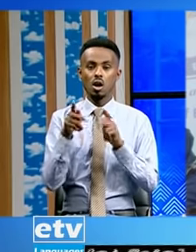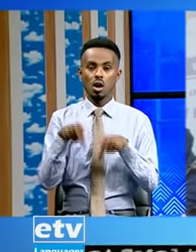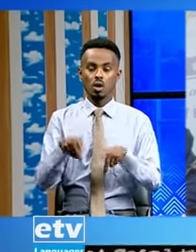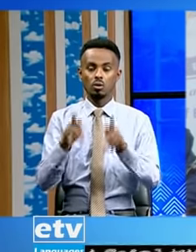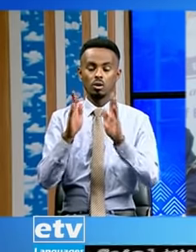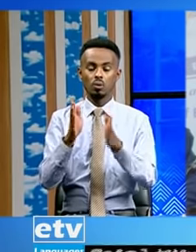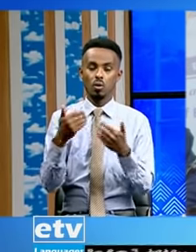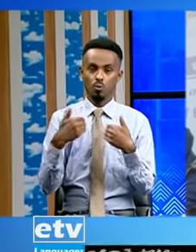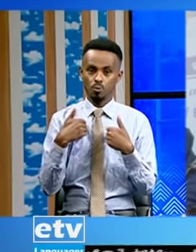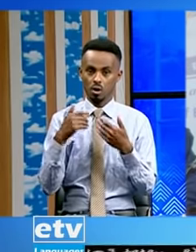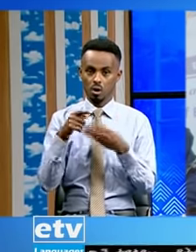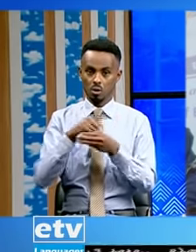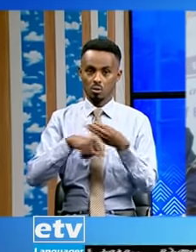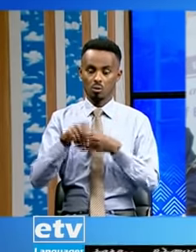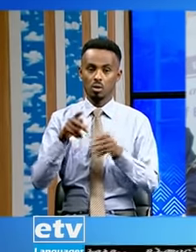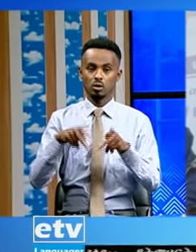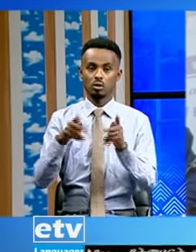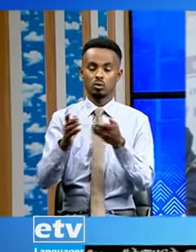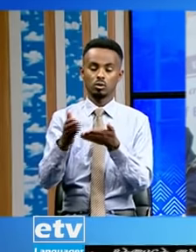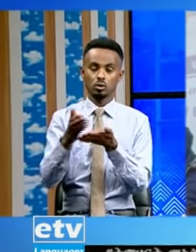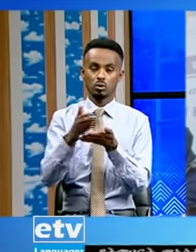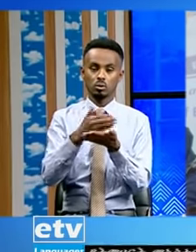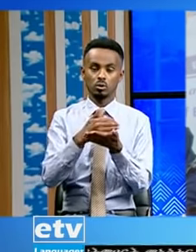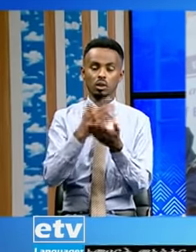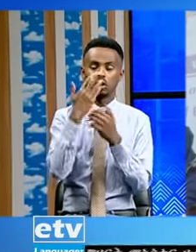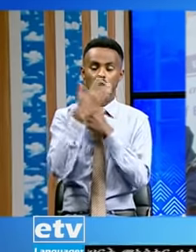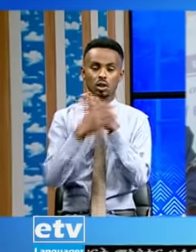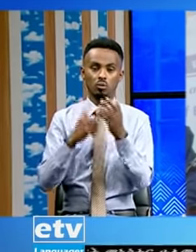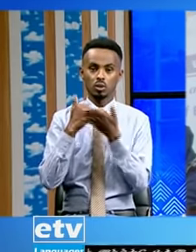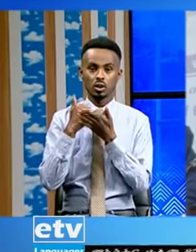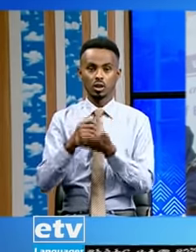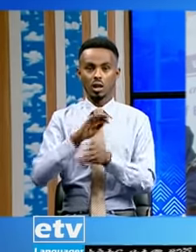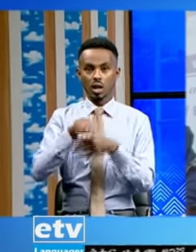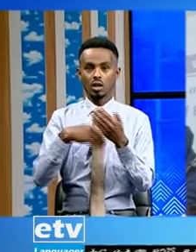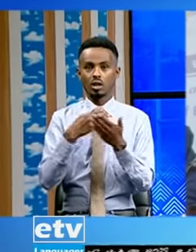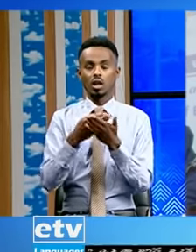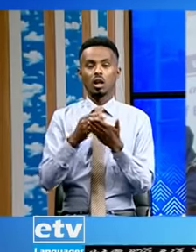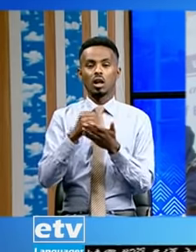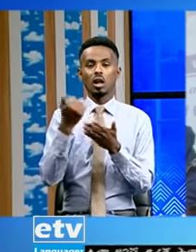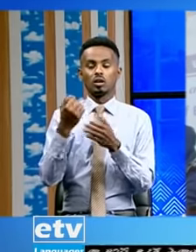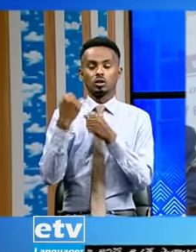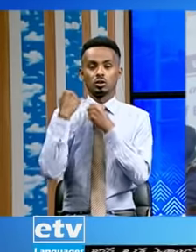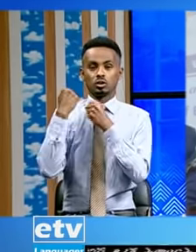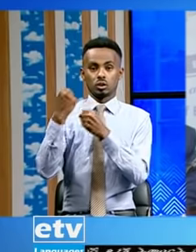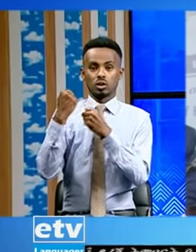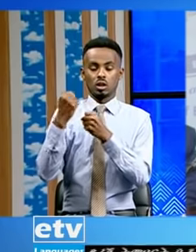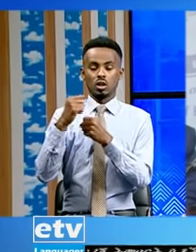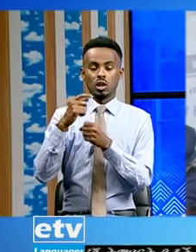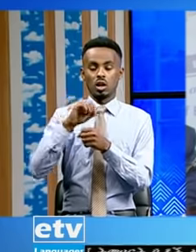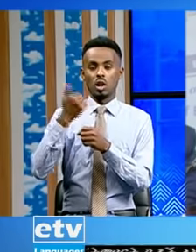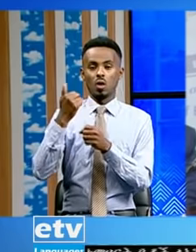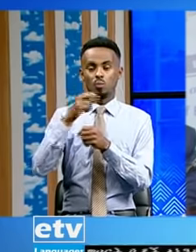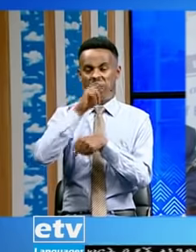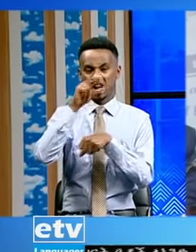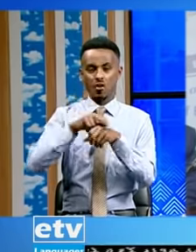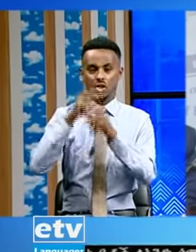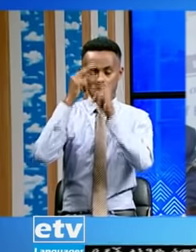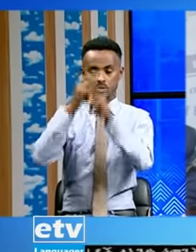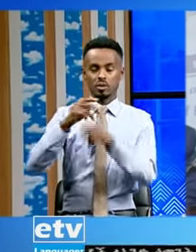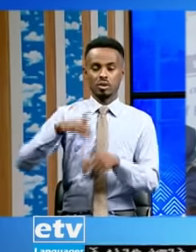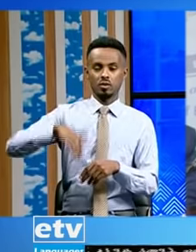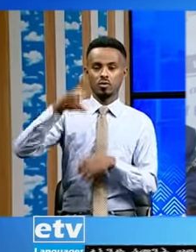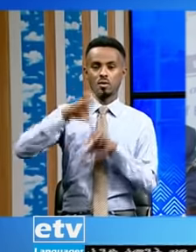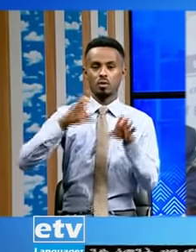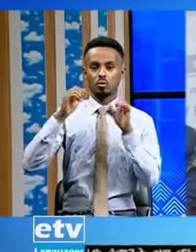ባሉበት አካባቢ አርሶ አደር ሰብል የመሰብሰብ የደም ልገሳ አጠቃላይ የብሔራዊ ጀግንነትና የብሔራዊ ክብርን ከፍ ሊያደርጉ